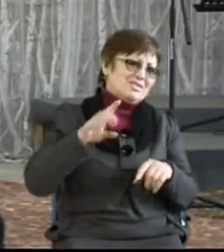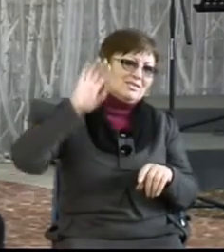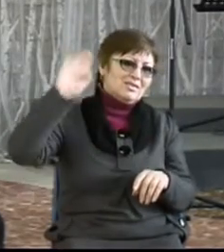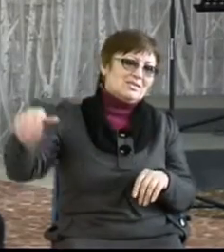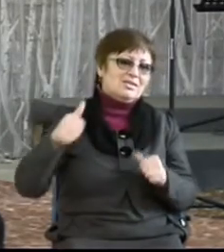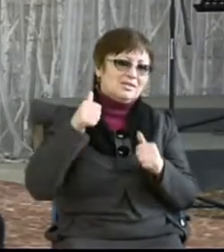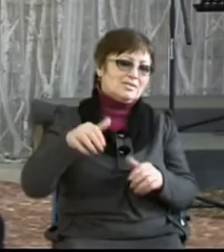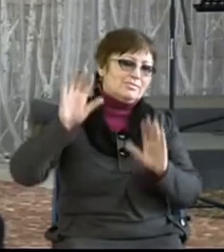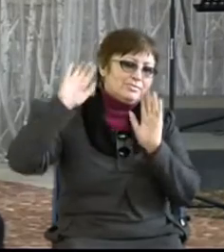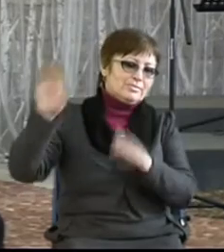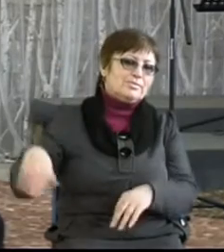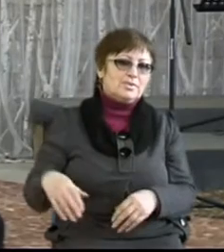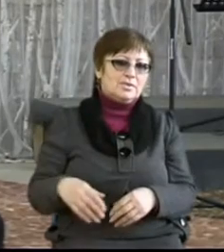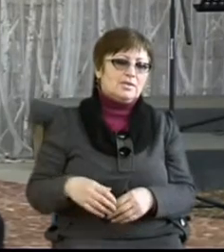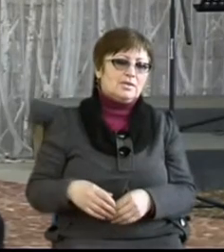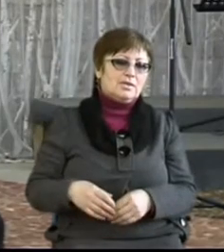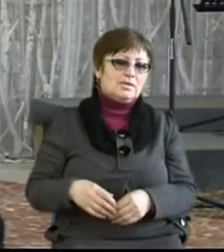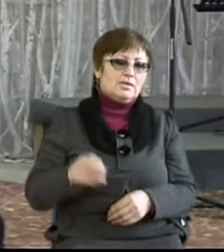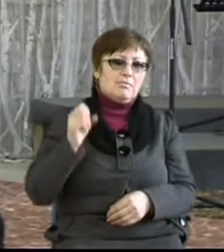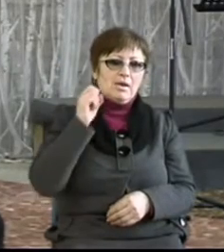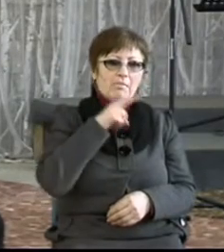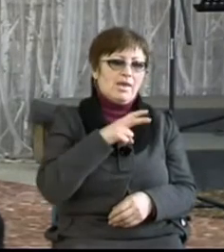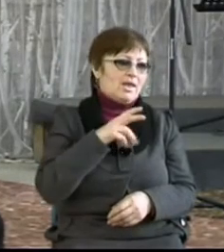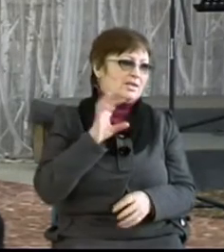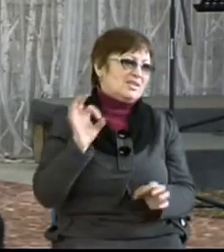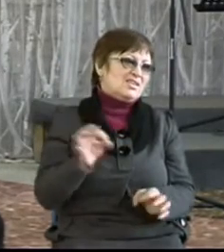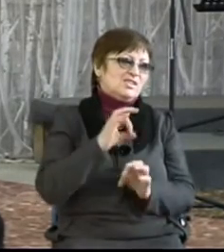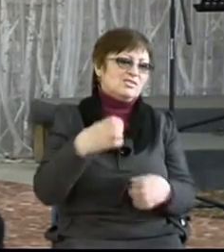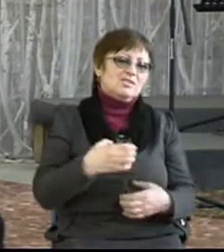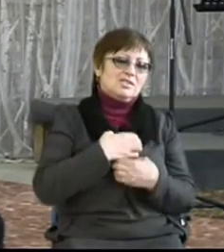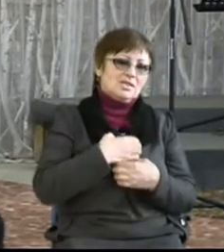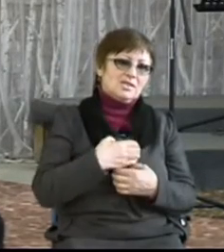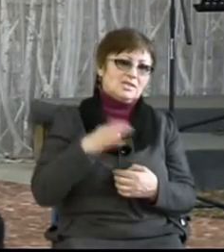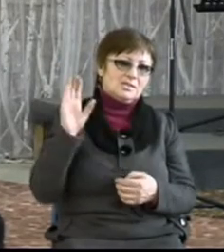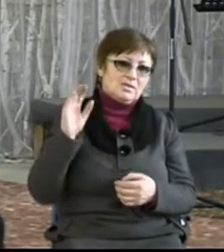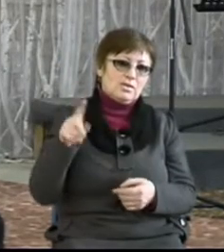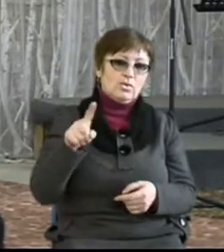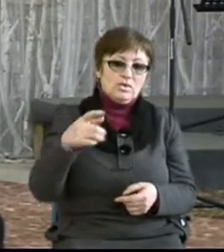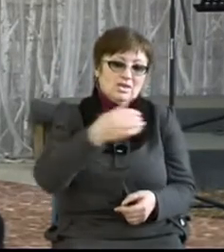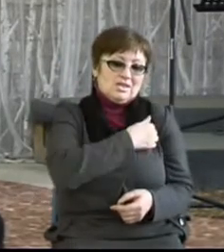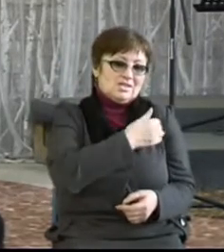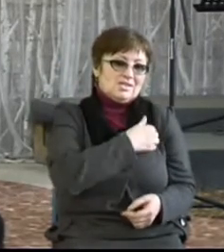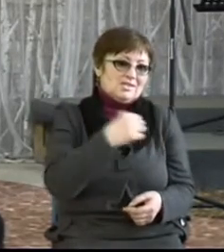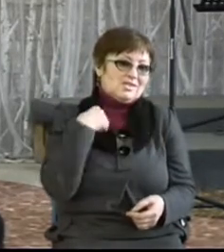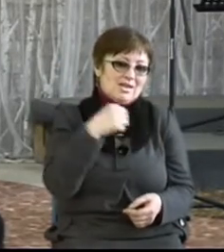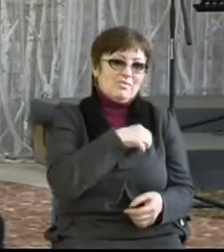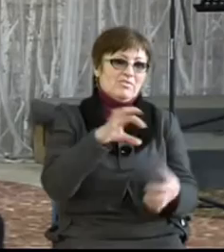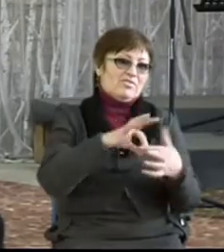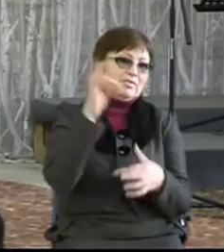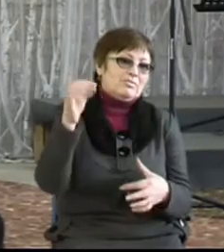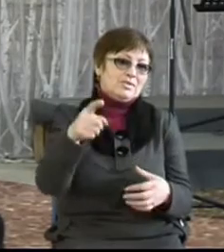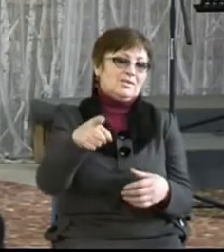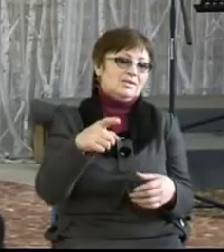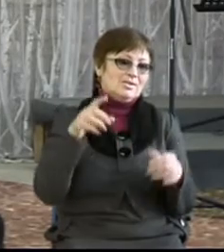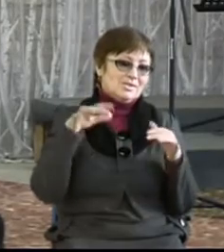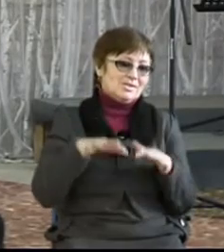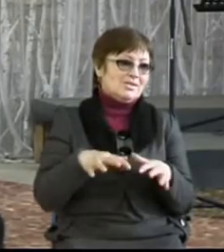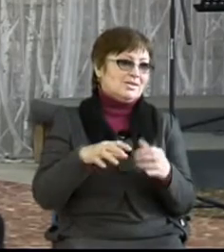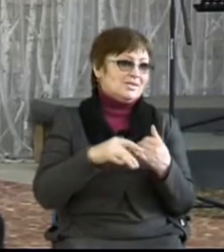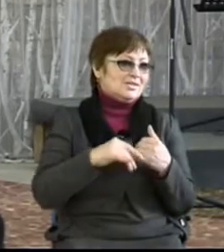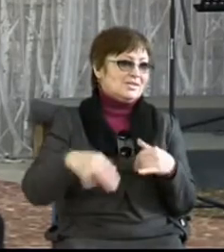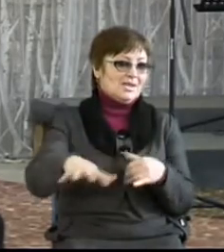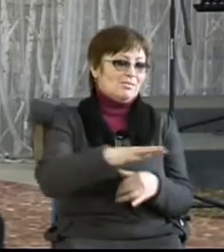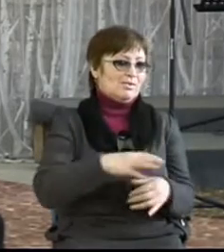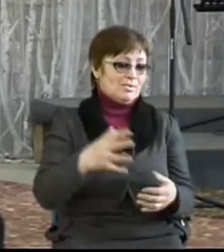сродник и сродник, хорошо, мой родной там, это как его племянник, ничего страшного, Что хотел, то и получил. Сам же знал, куда шел. Вот, там